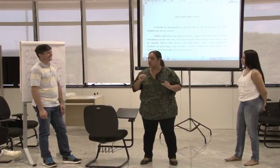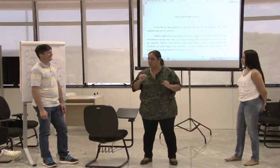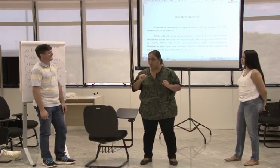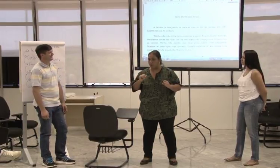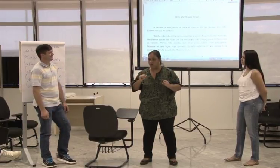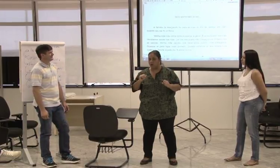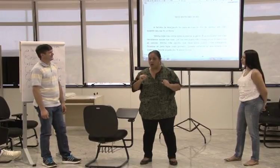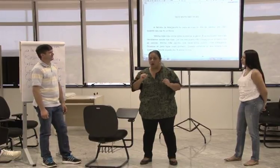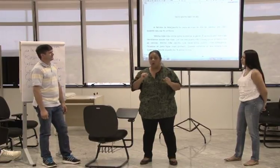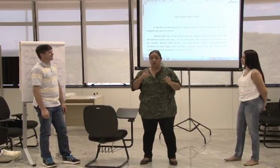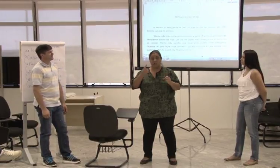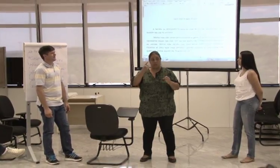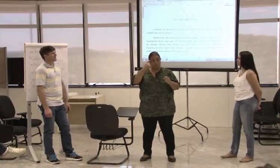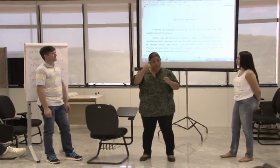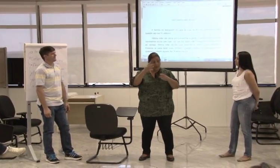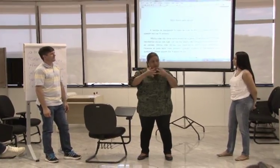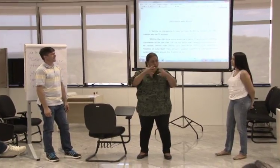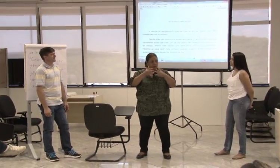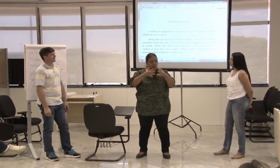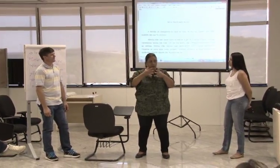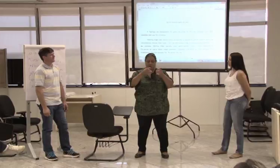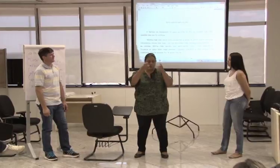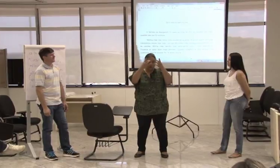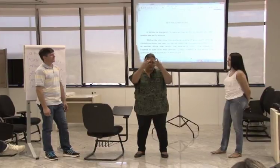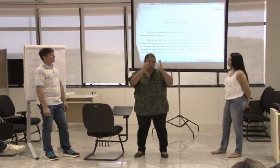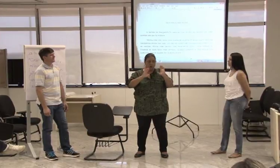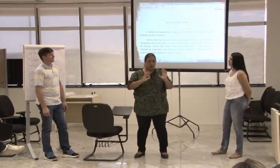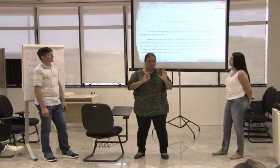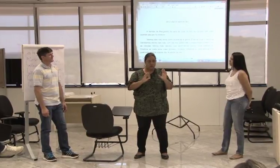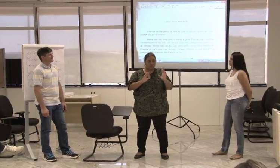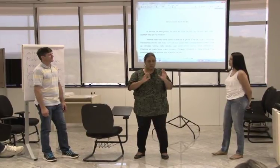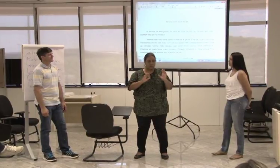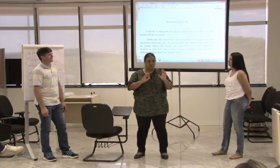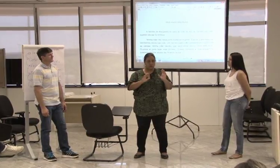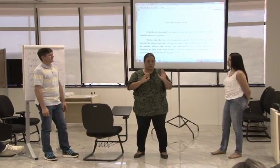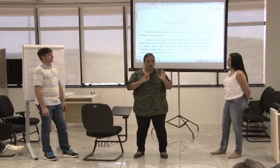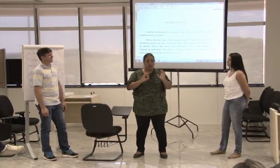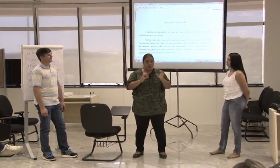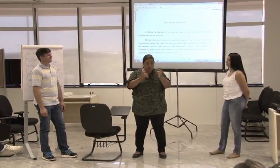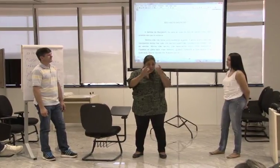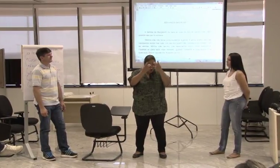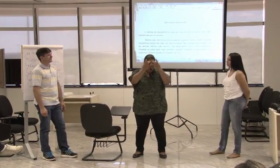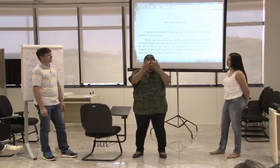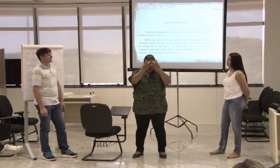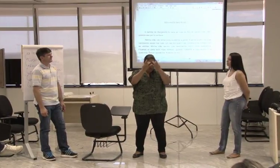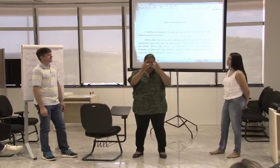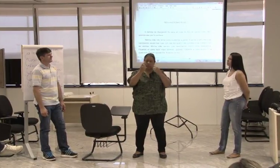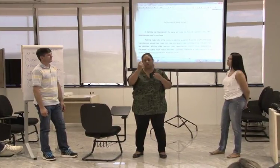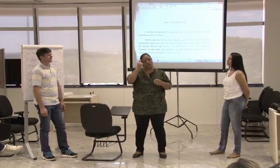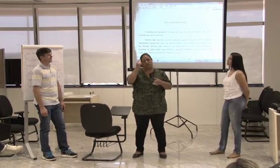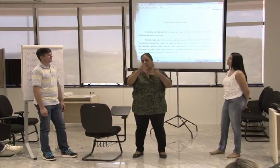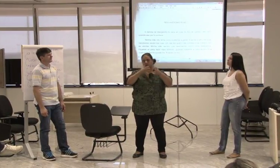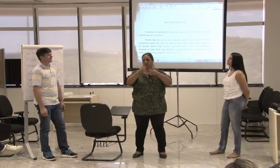bom. Quando a gente pensa em Libras, a gente não decora. Quando a gente decora, não está pensando em